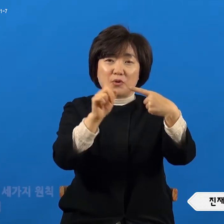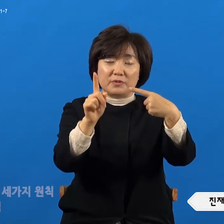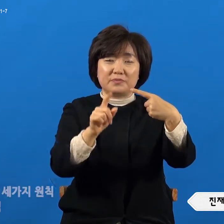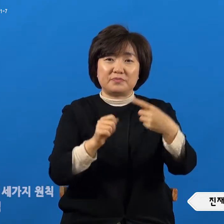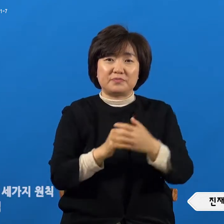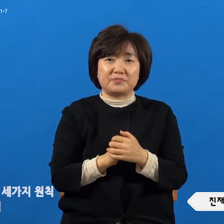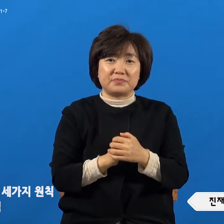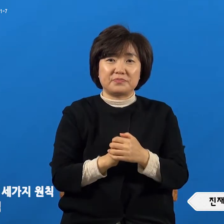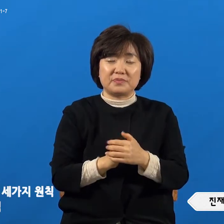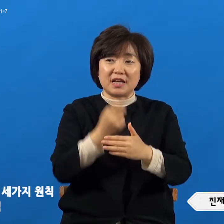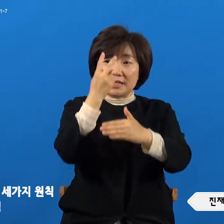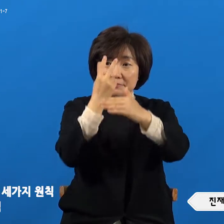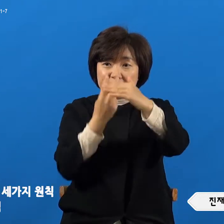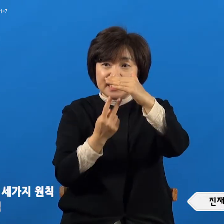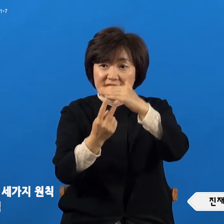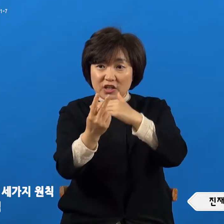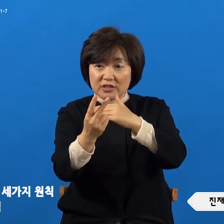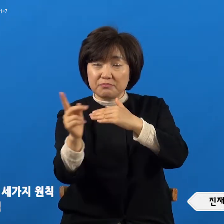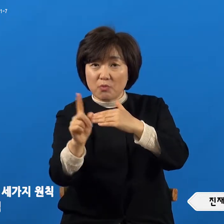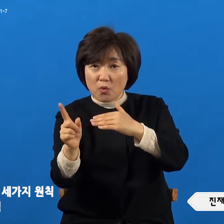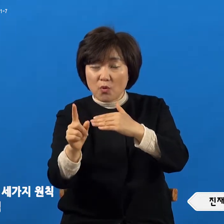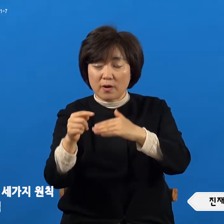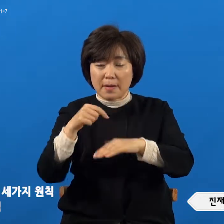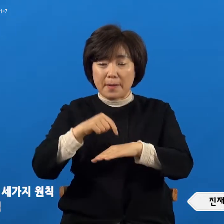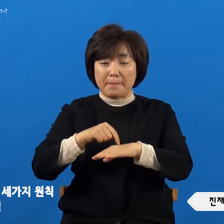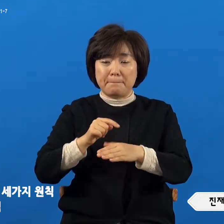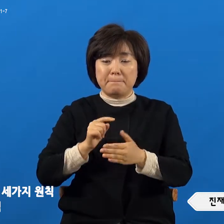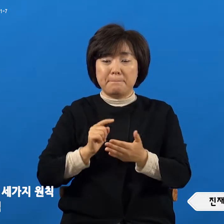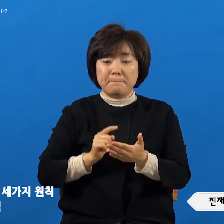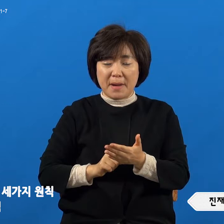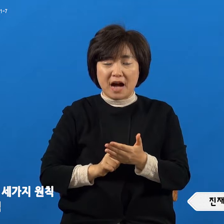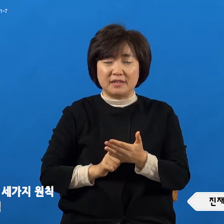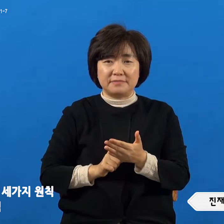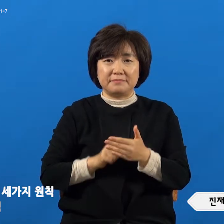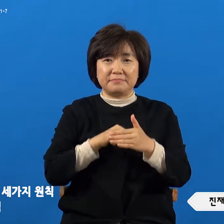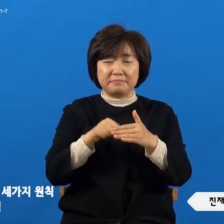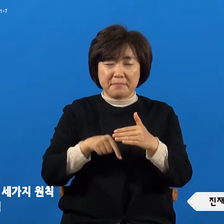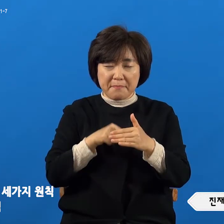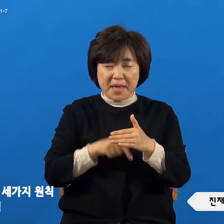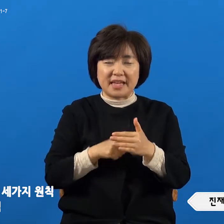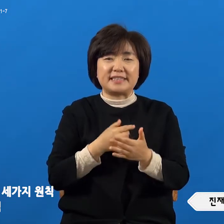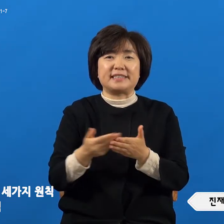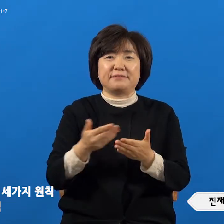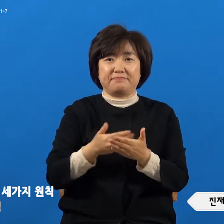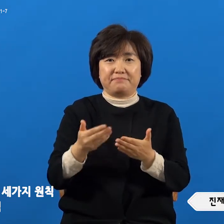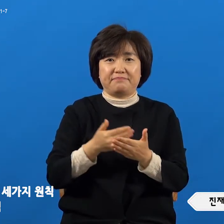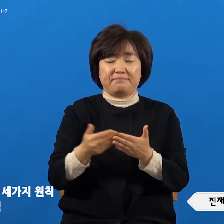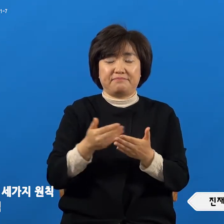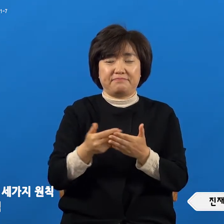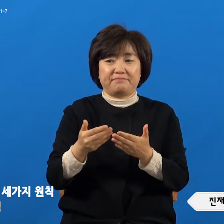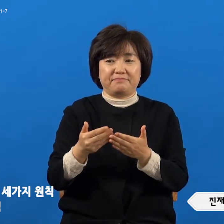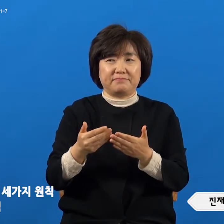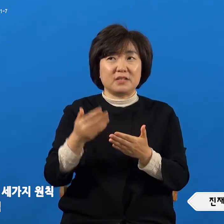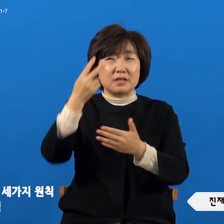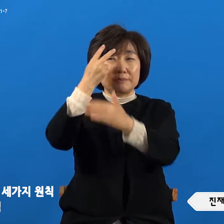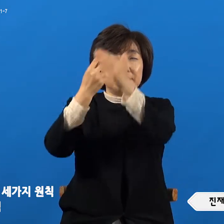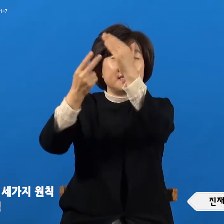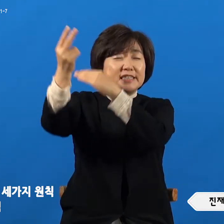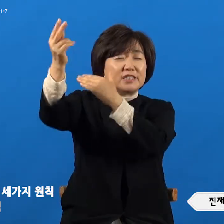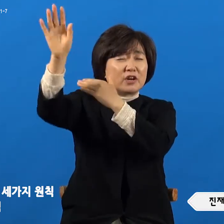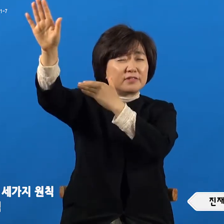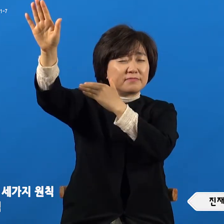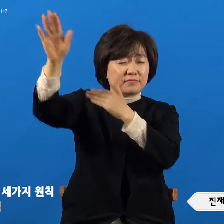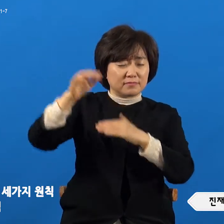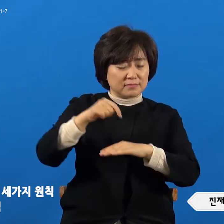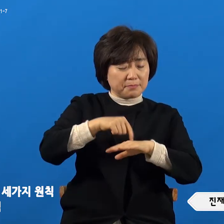첫째는 비전은 바로 마음의 그림입니다. 비전은 마음에 그려지는 그림입니다.